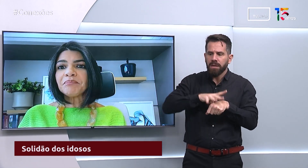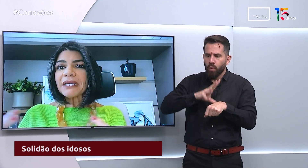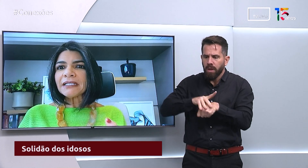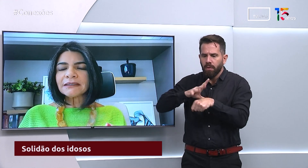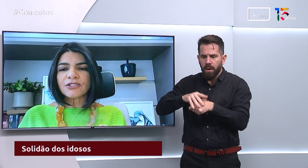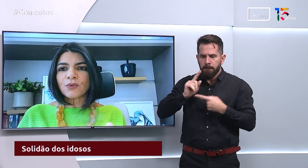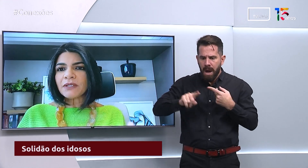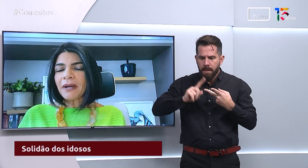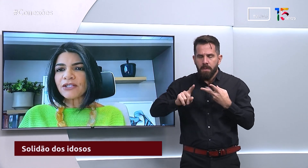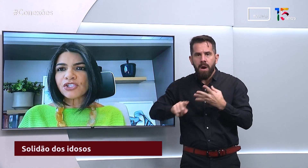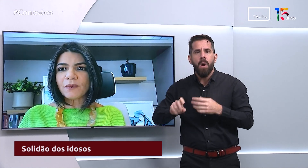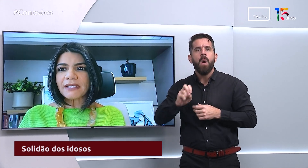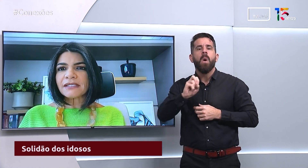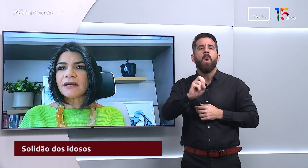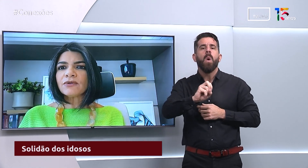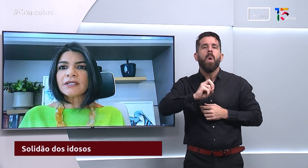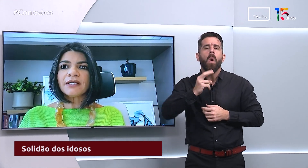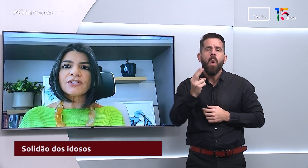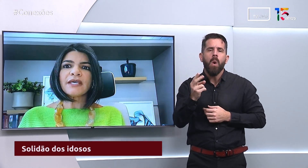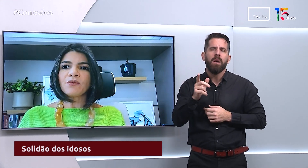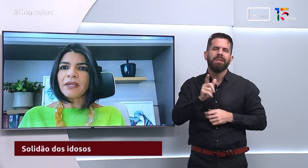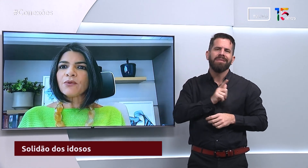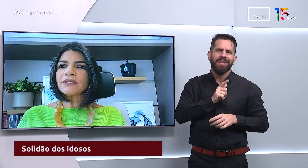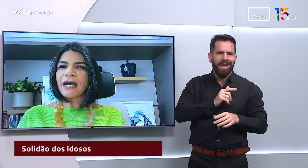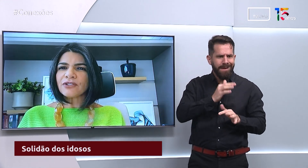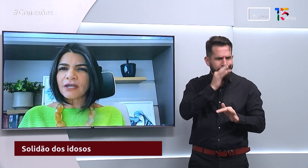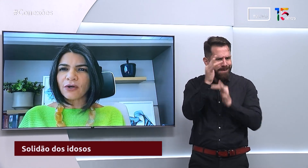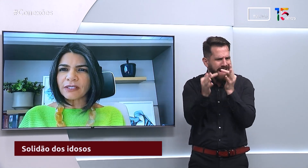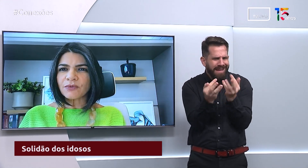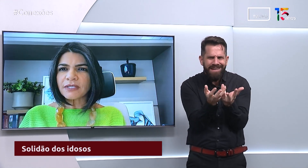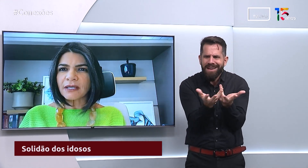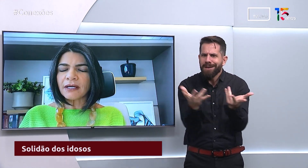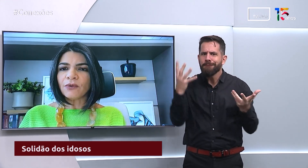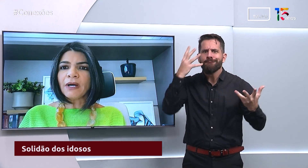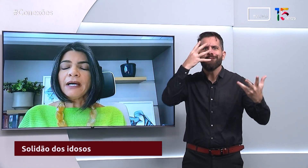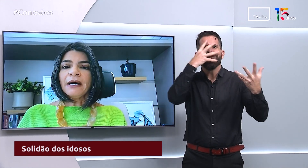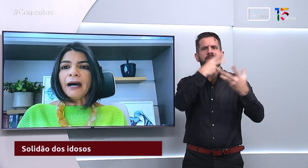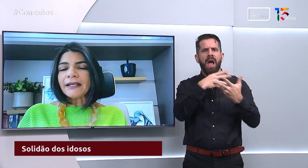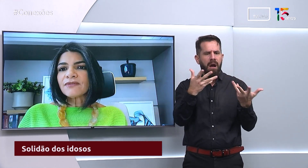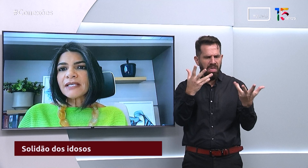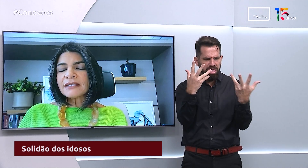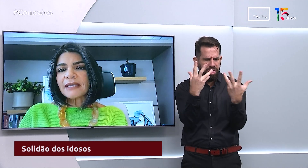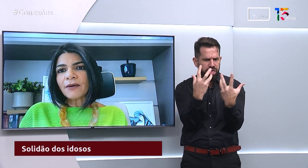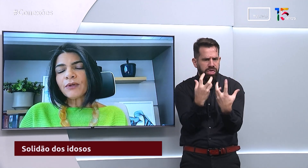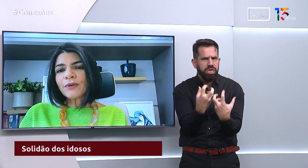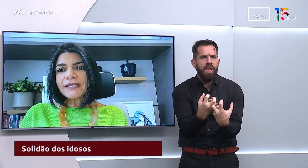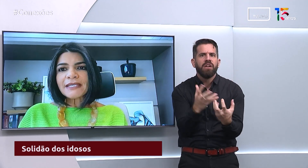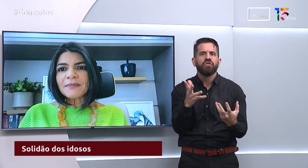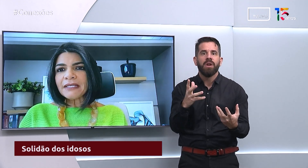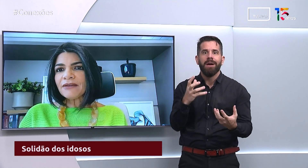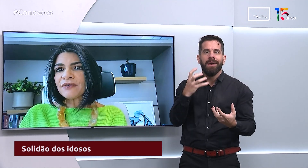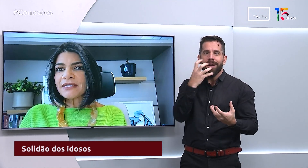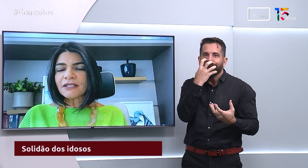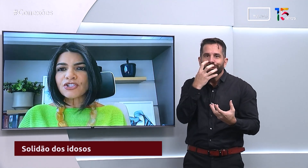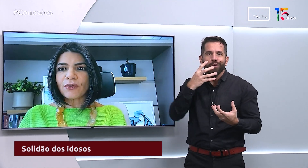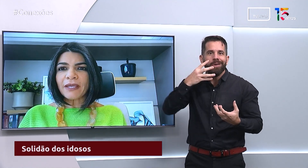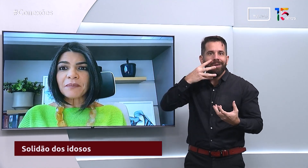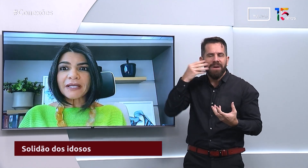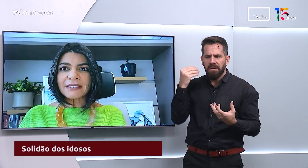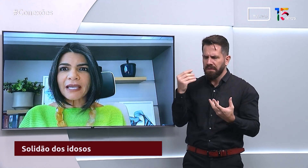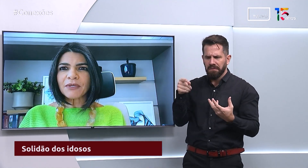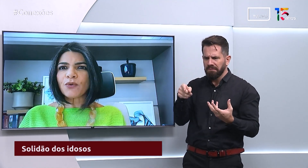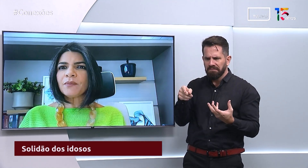de plantas ou animais de estimação que antes eram bem cuidados e agora não são. Às vezes, quando recebe ali a visita de